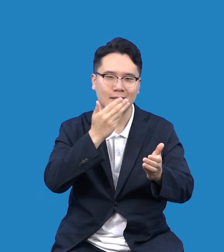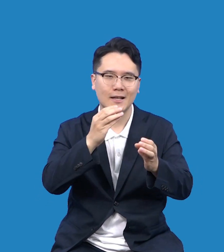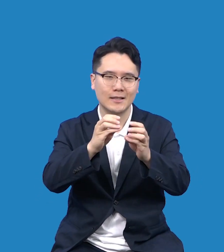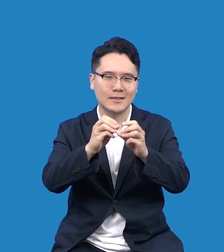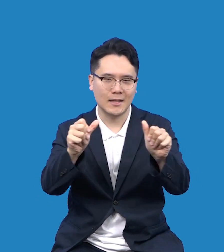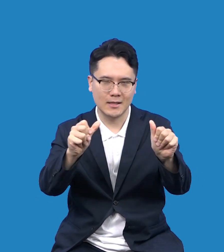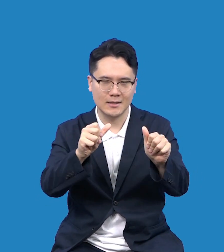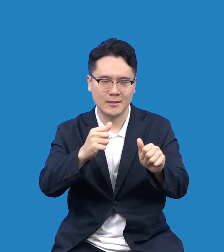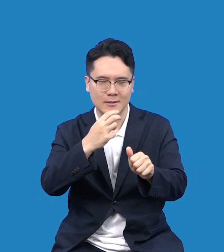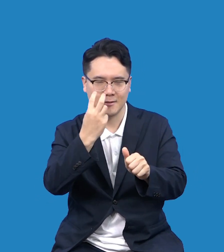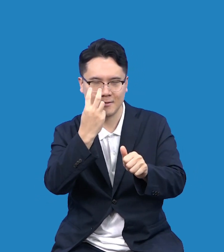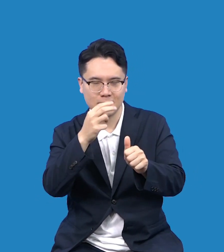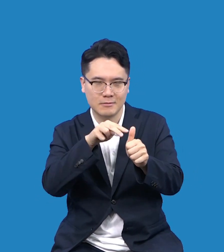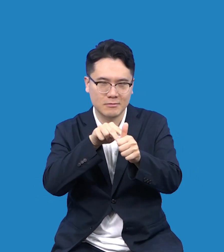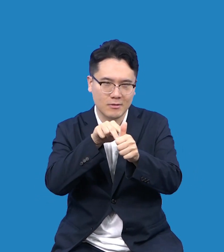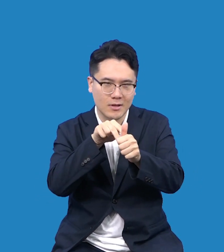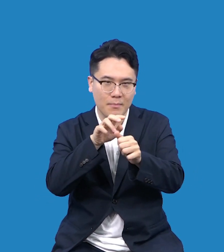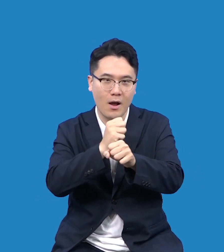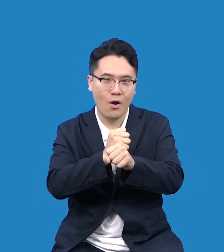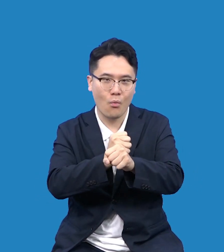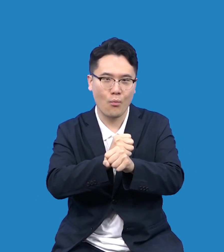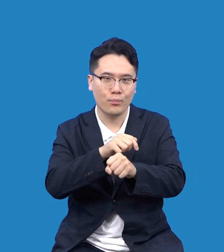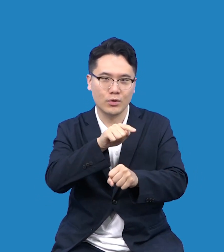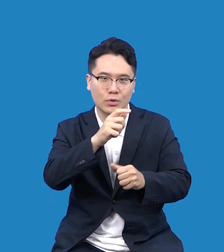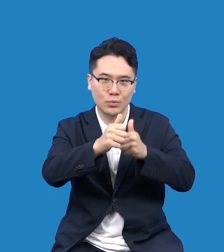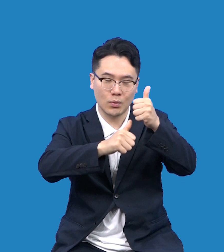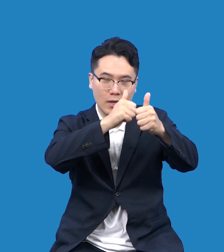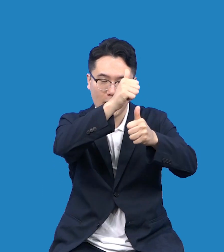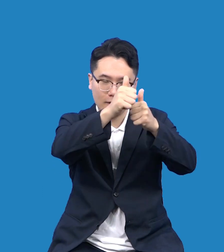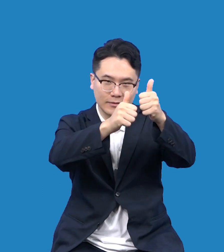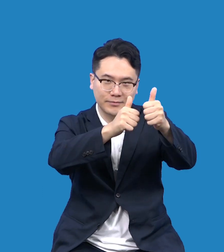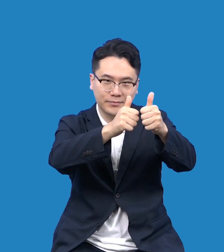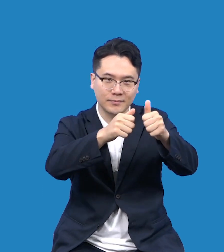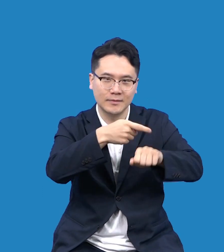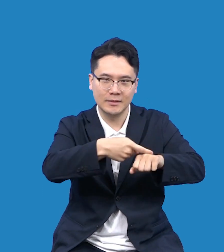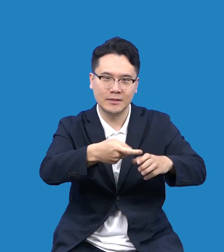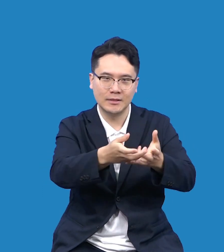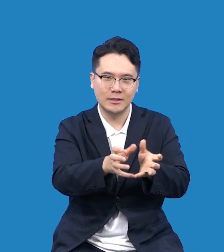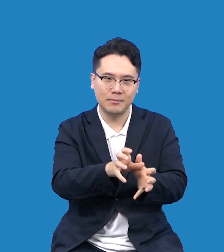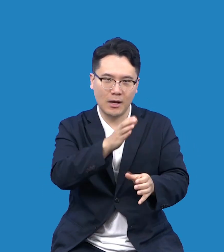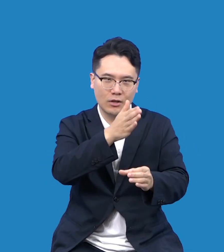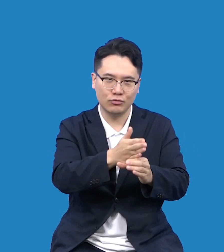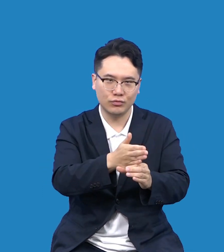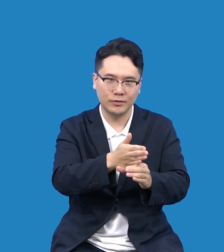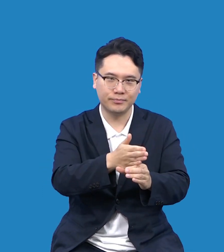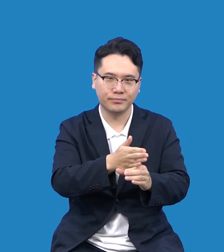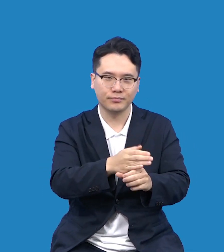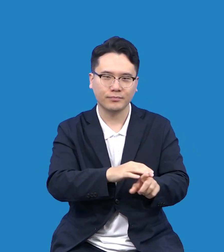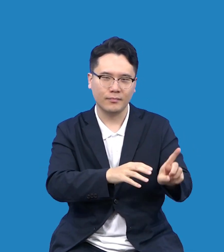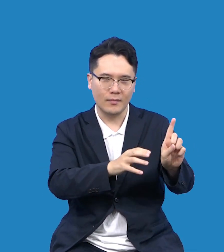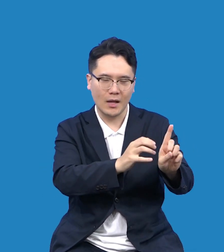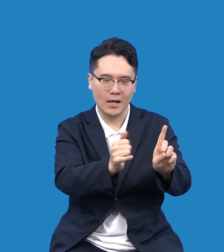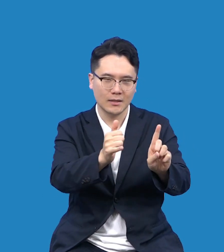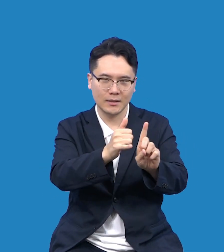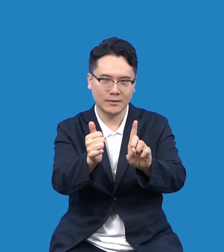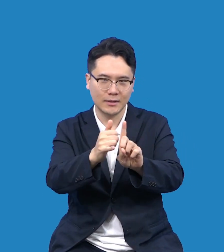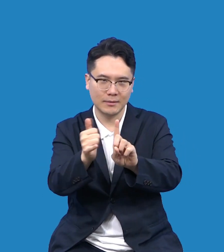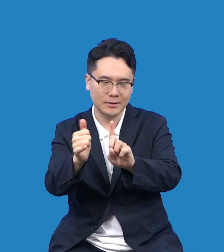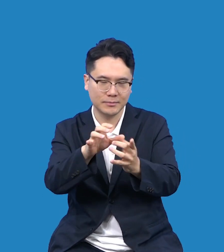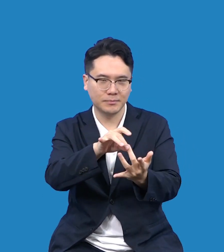그들의 조상의 감은 각 지파 중에서 지휘관 된 자 한 사람씩